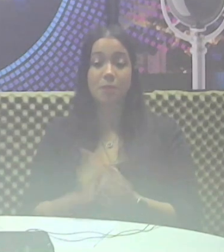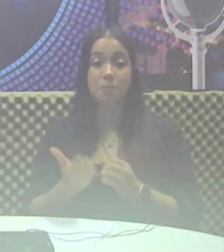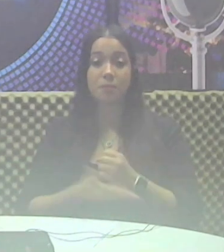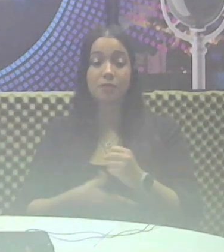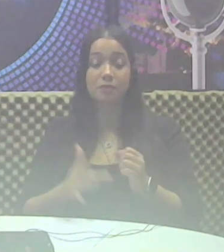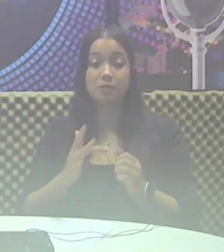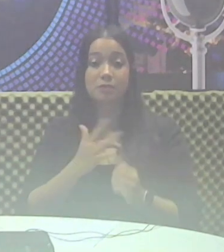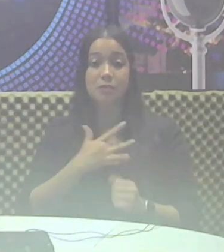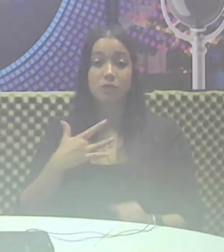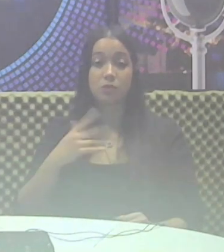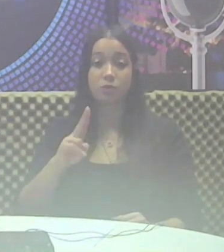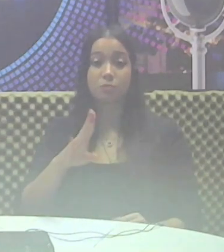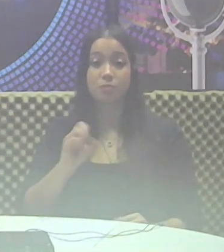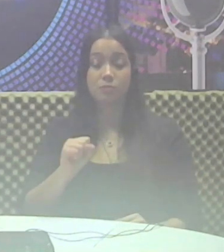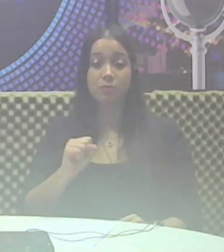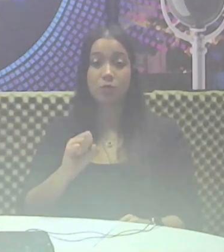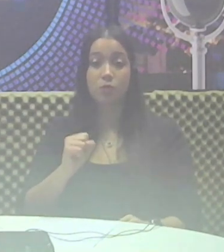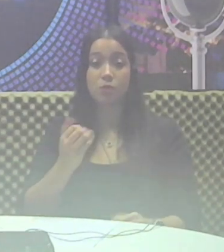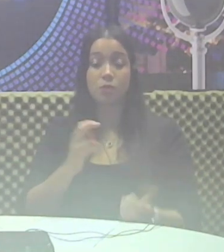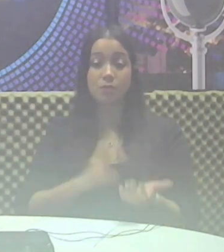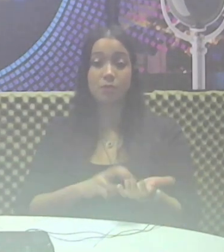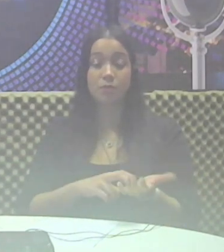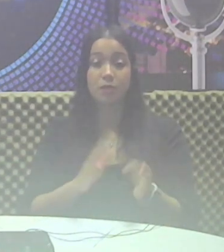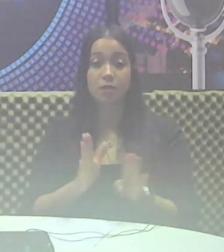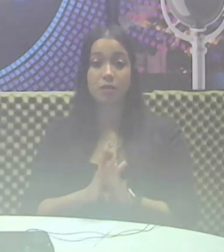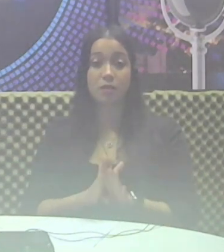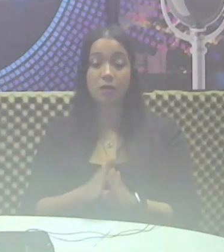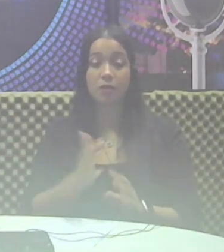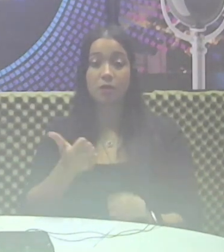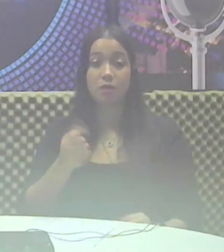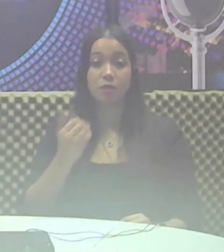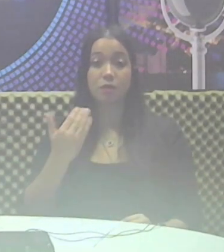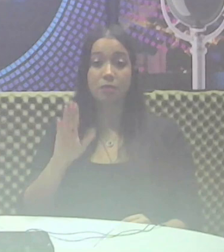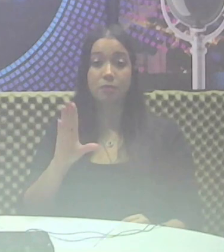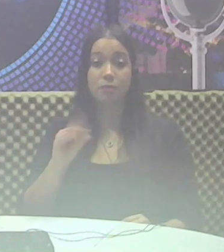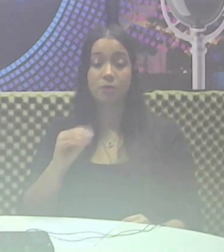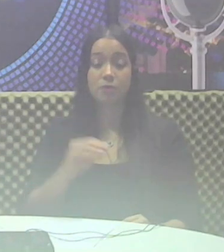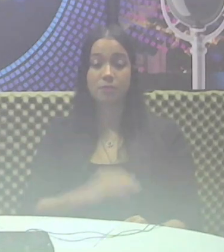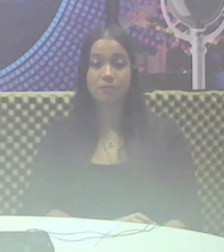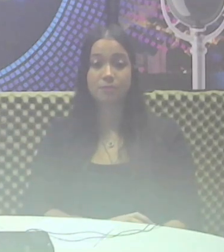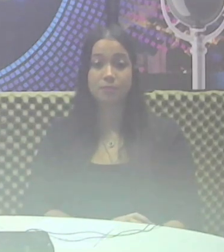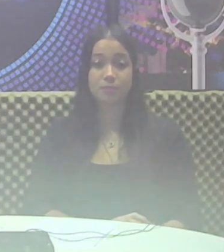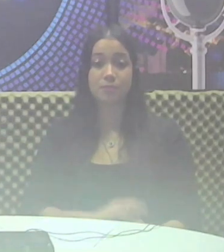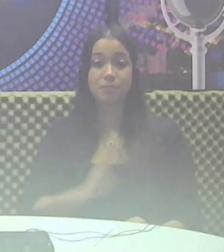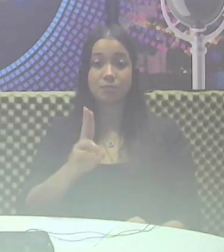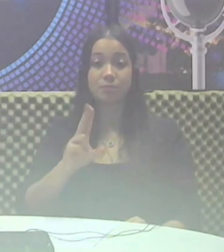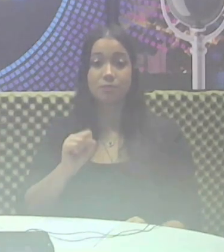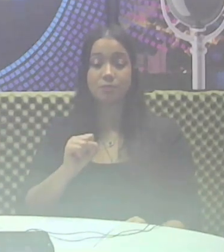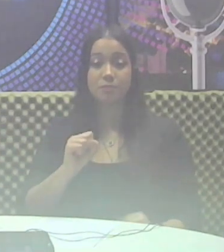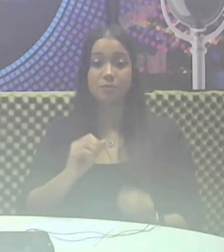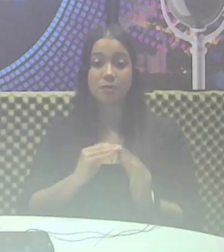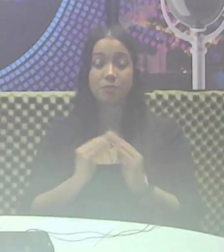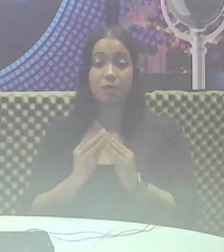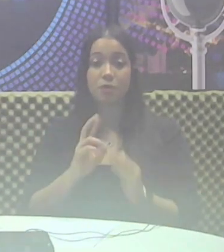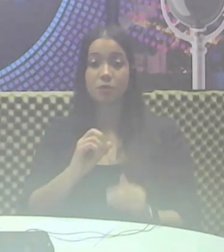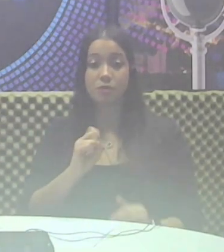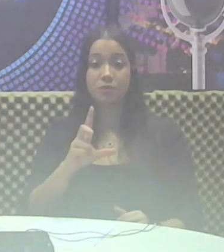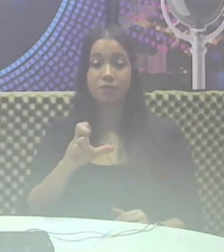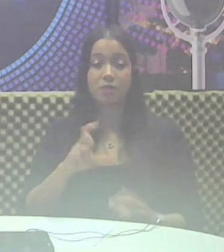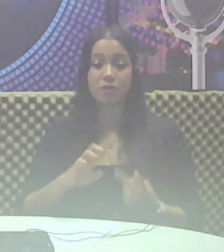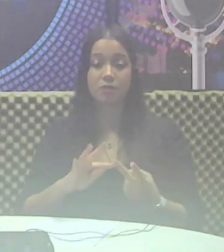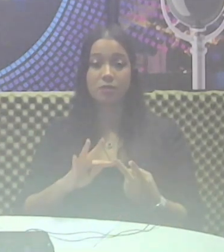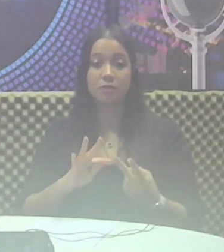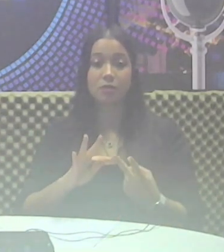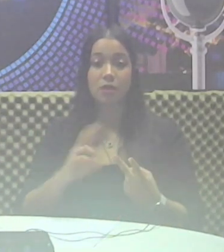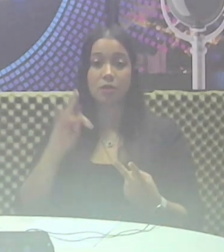Saúde, as UBSs, vai das 8 da manhã às 6h30 da noite. E nas UBSs dos bairros Roosevelt, Tocantins e Brasil,